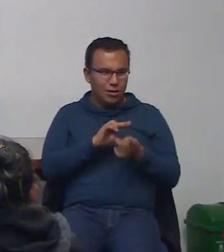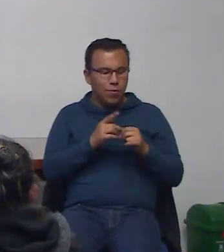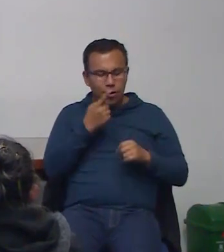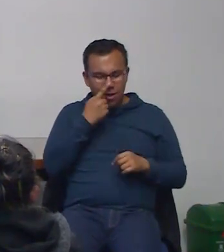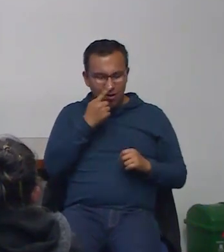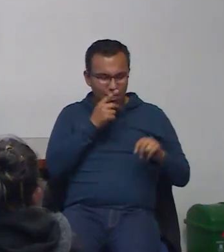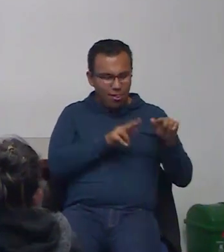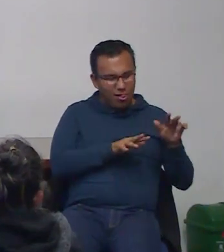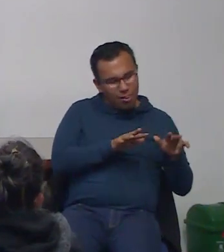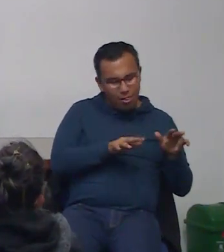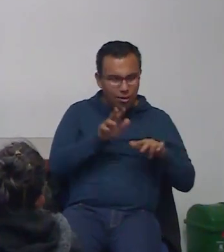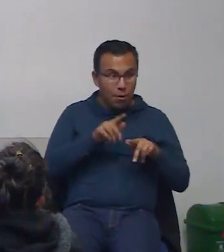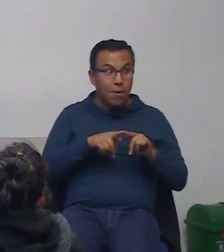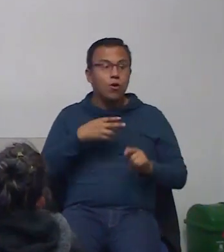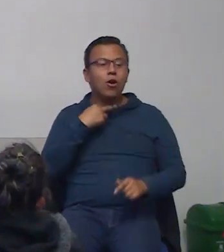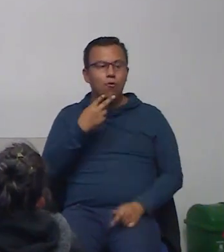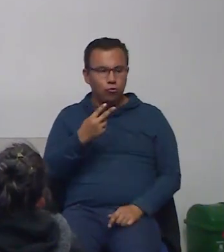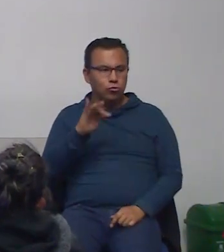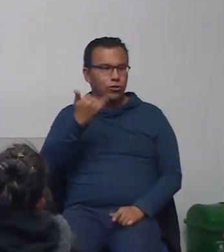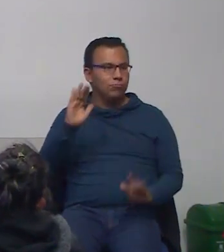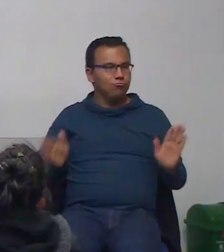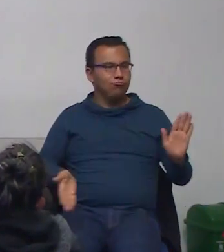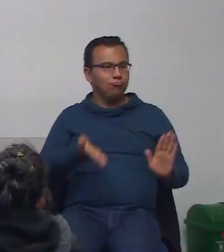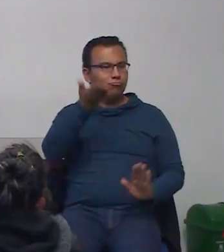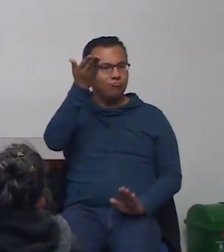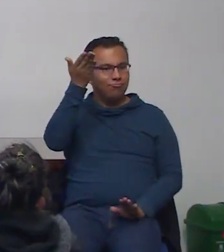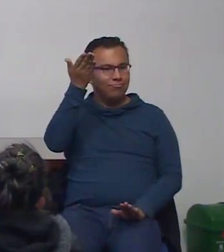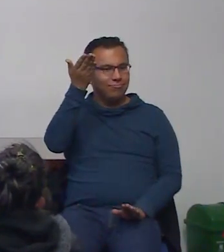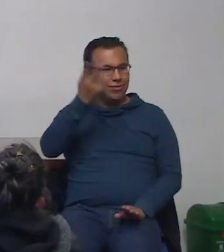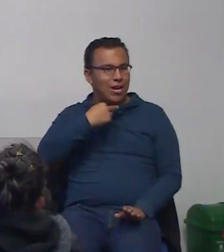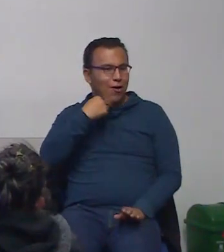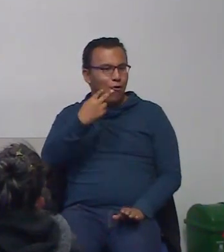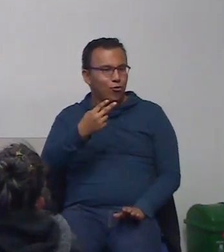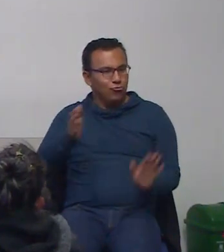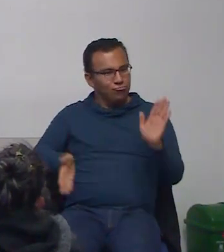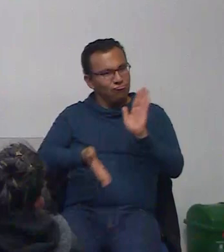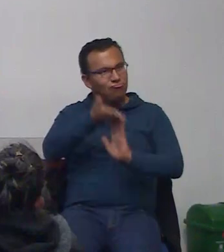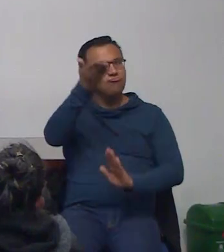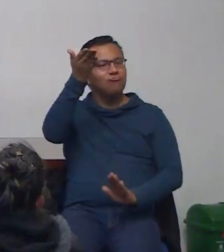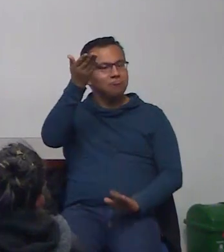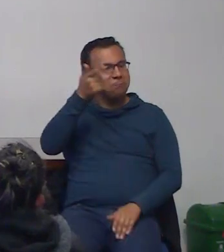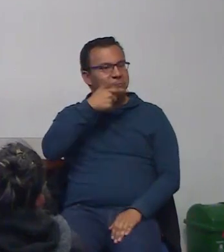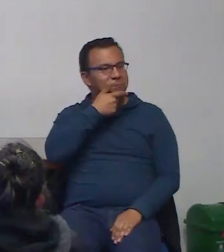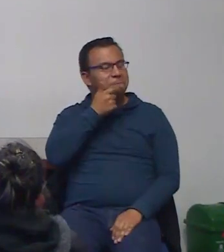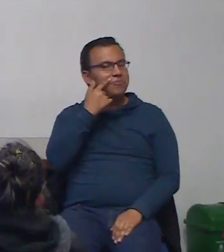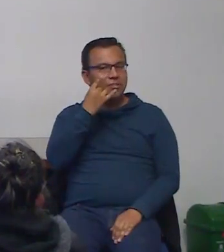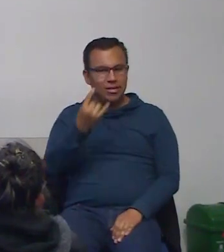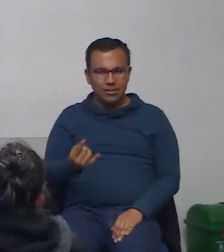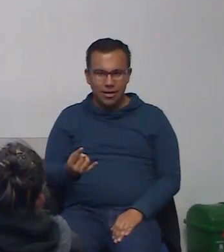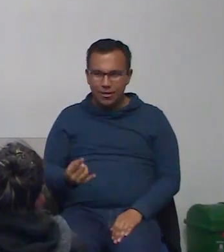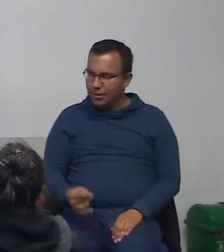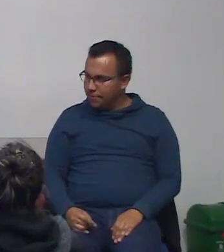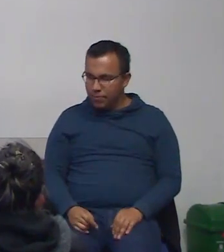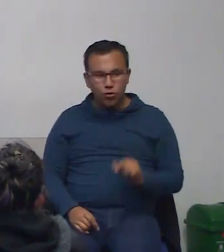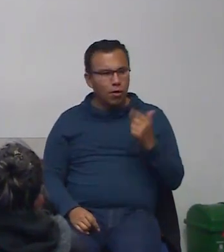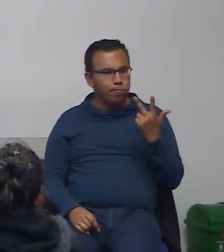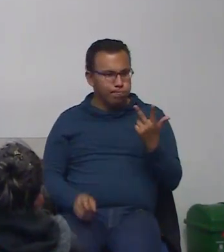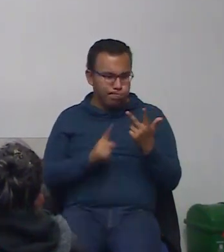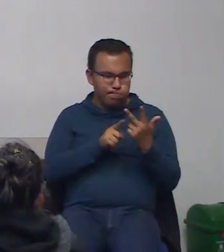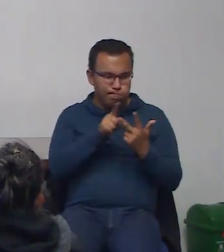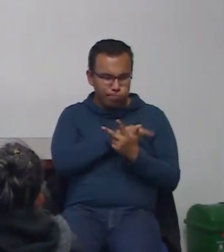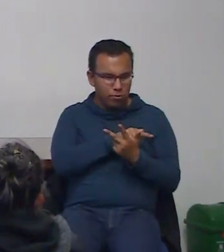exploración pero el canto sí está funcionando muy bien ahoritica con ellos sí Entonces estamos eh eh trabajando tres canciones